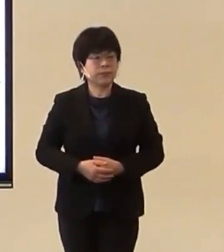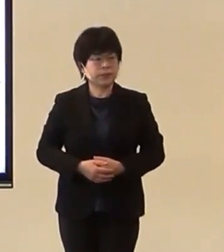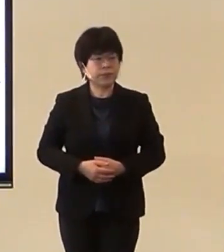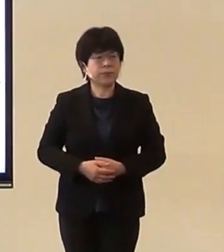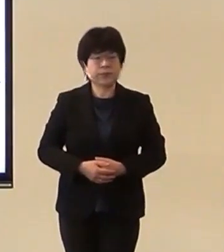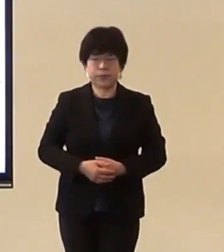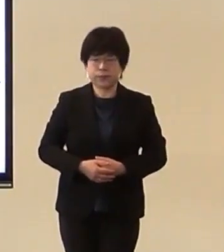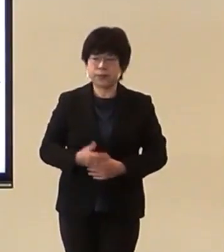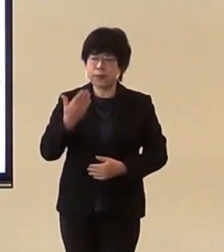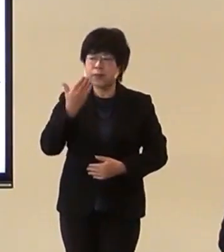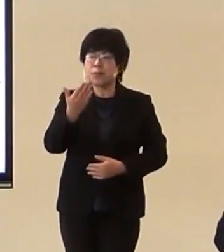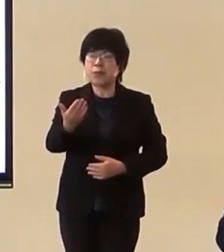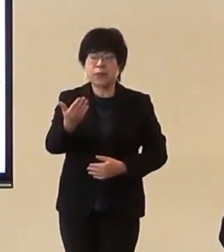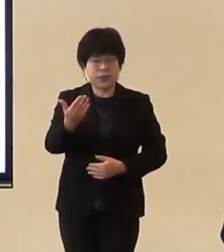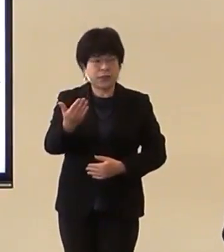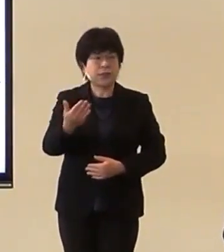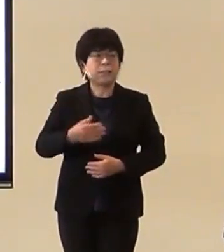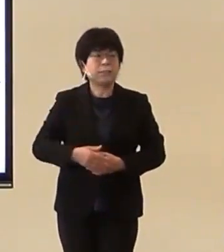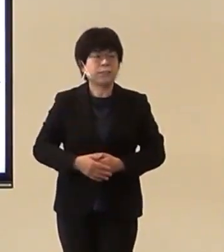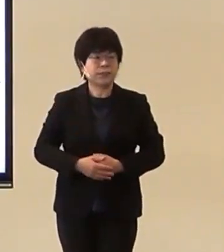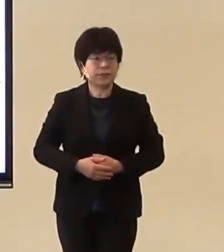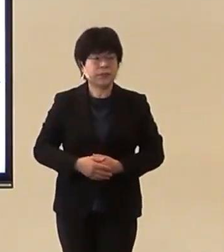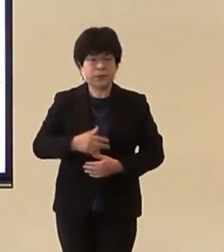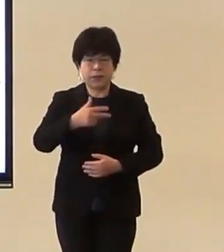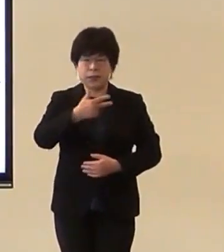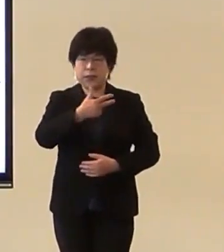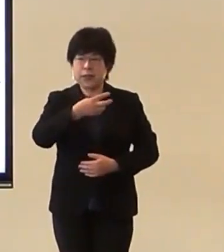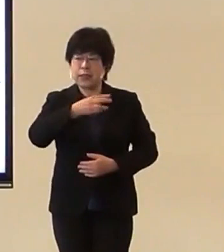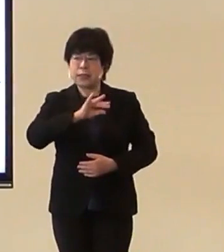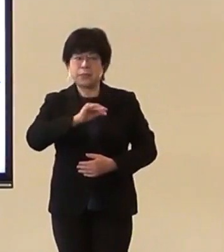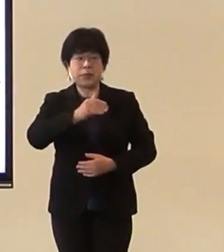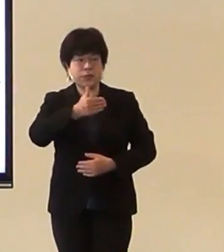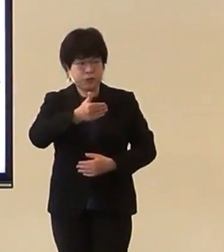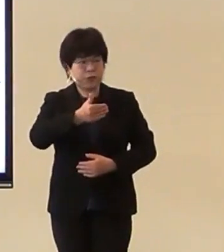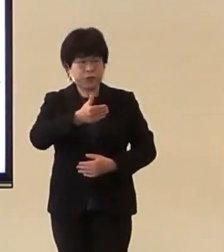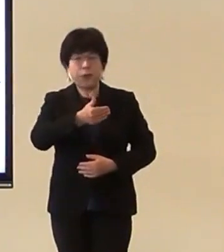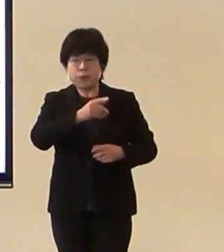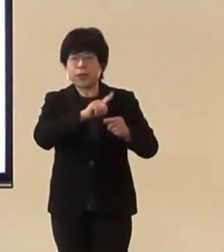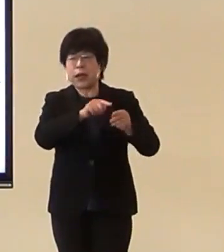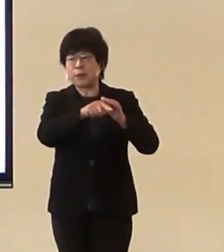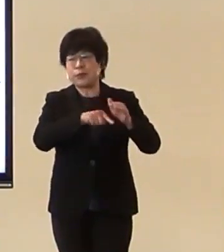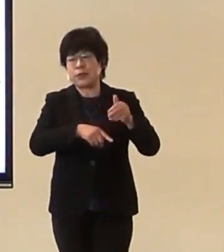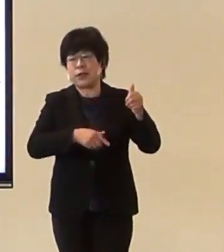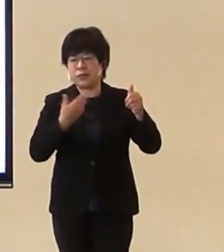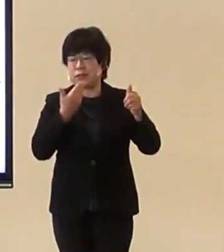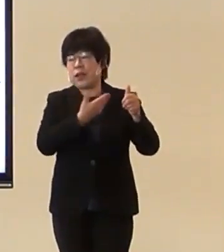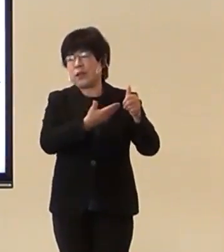NHK の木原と申します。シミックの CEO に伺いたいと思います。